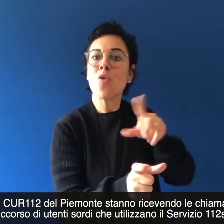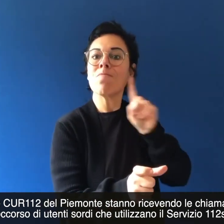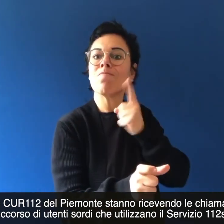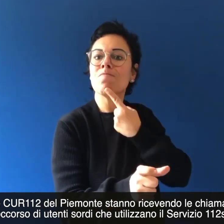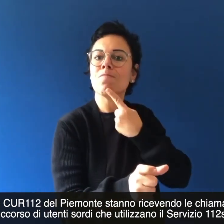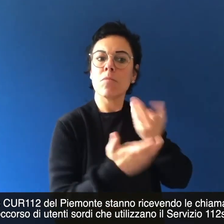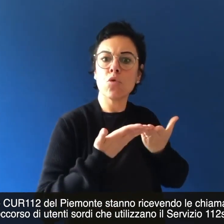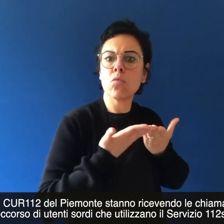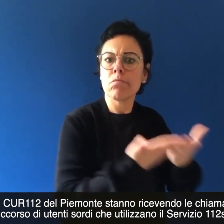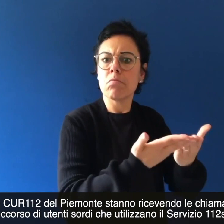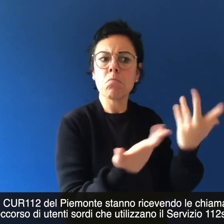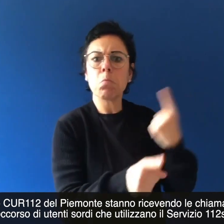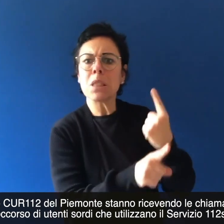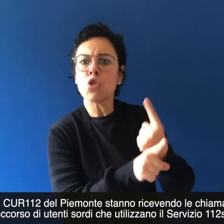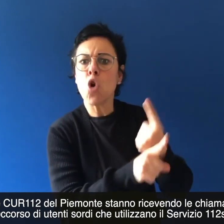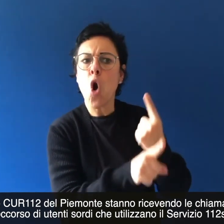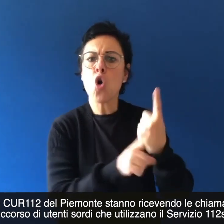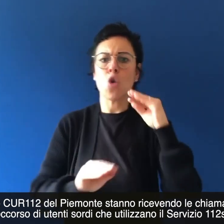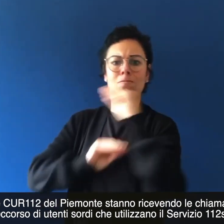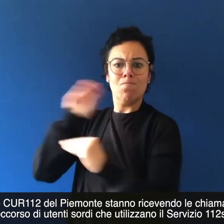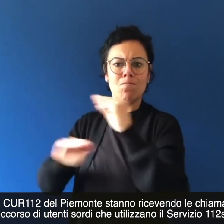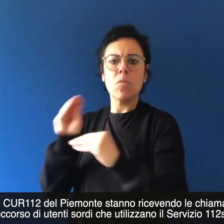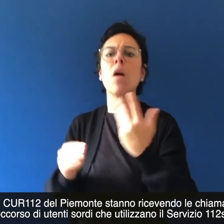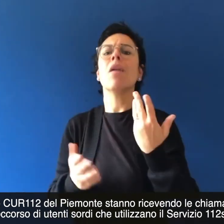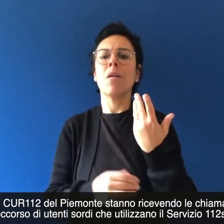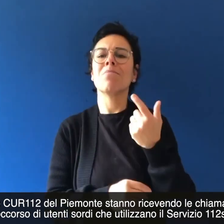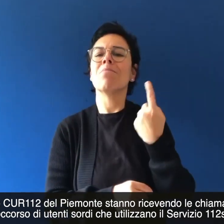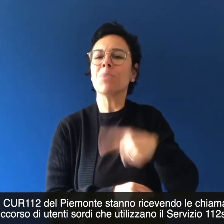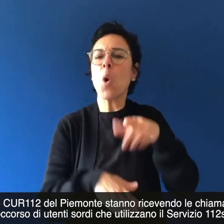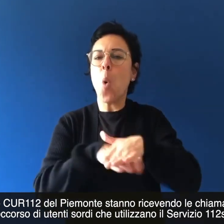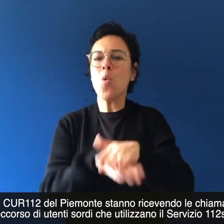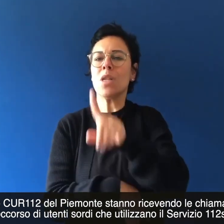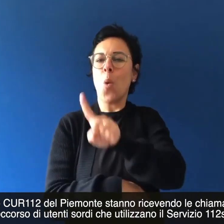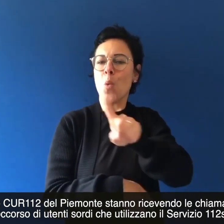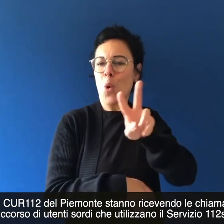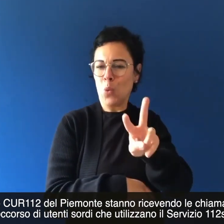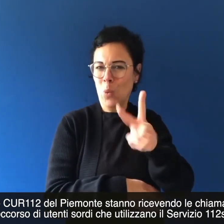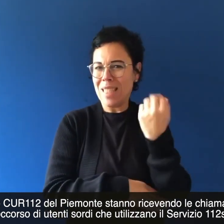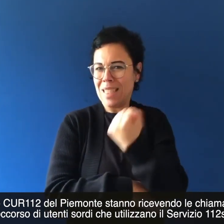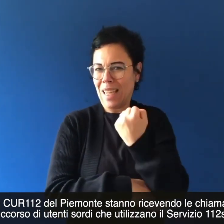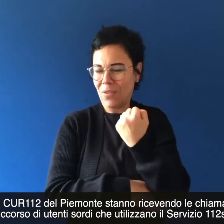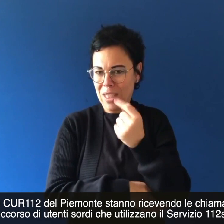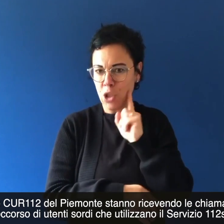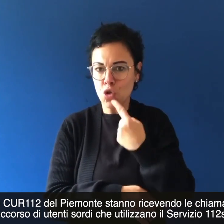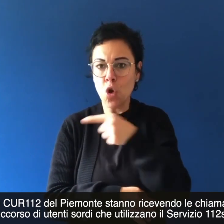chiamate di soccorso di utenti sordi che utilizzano il 112 sordi, gestito a